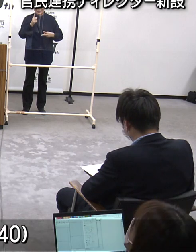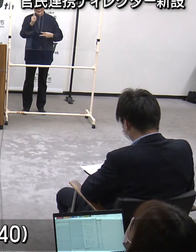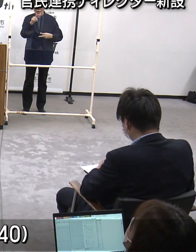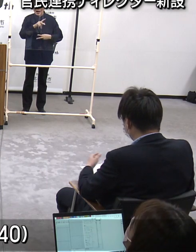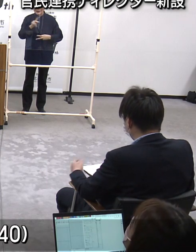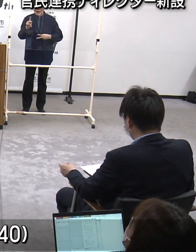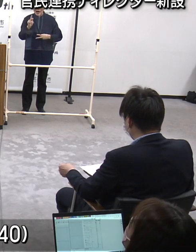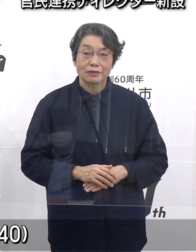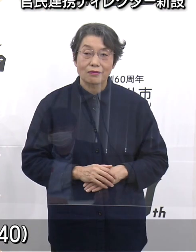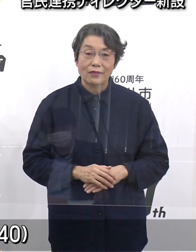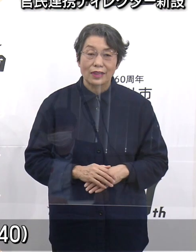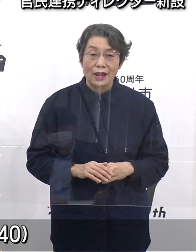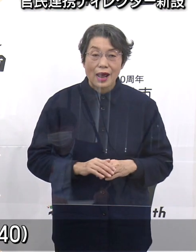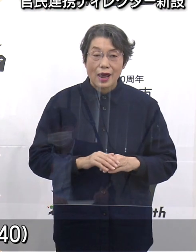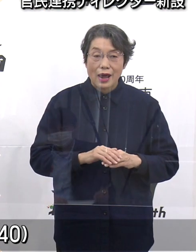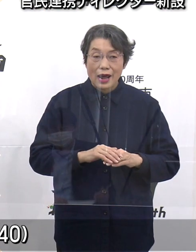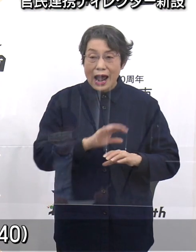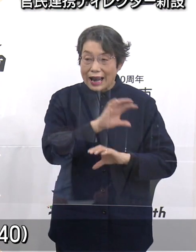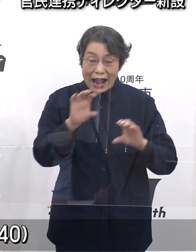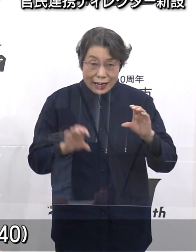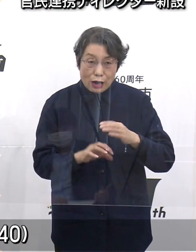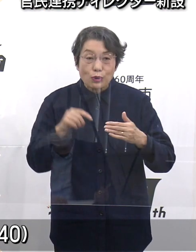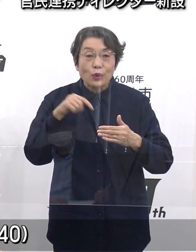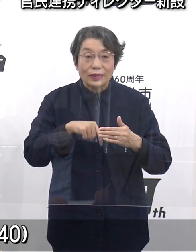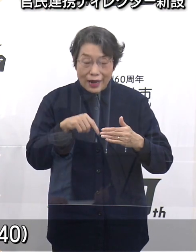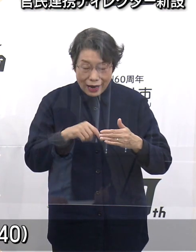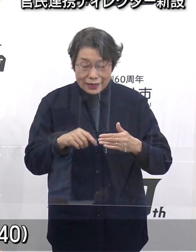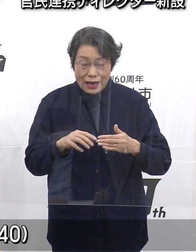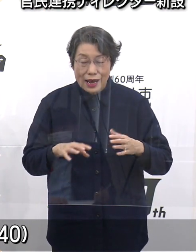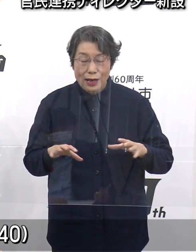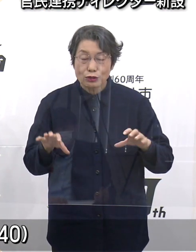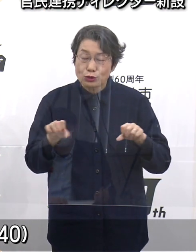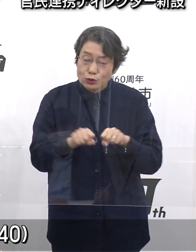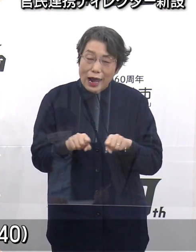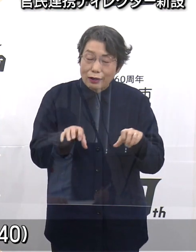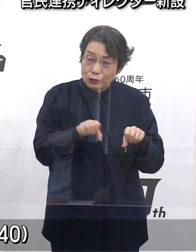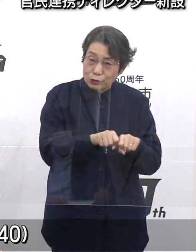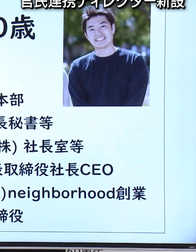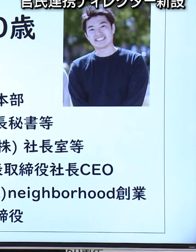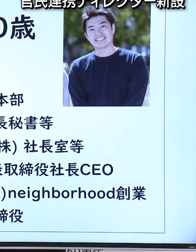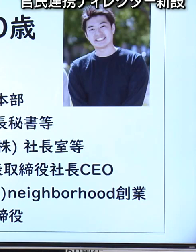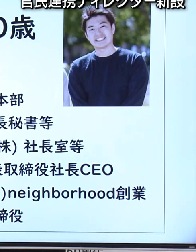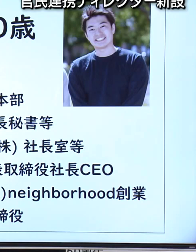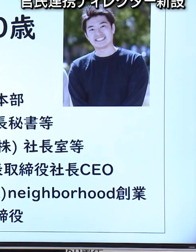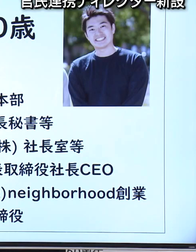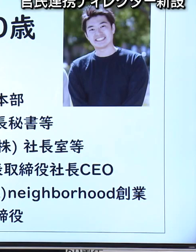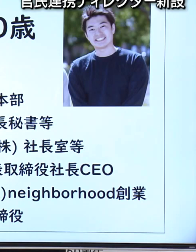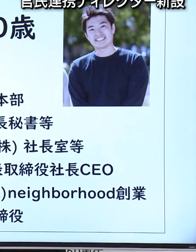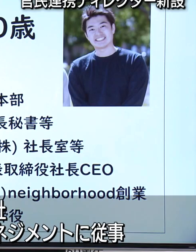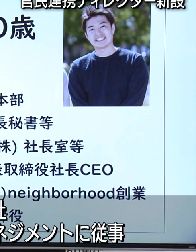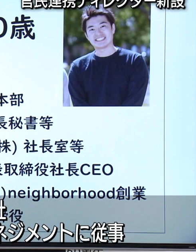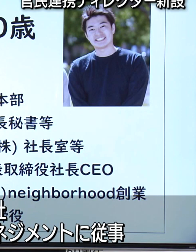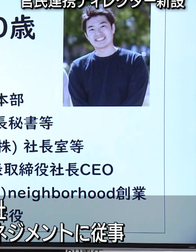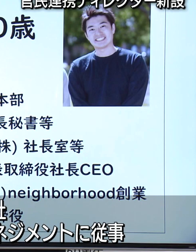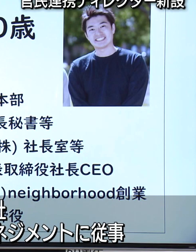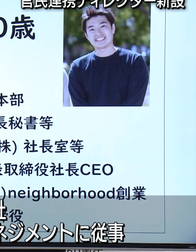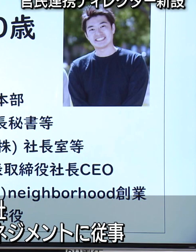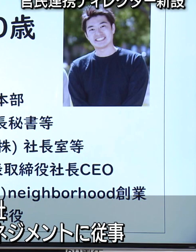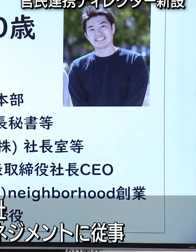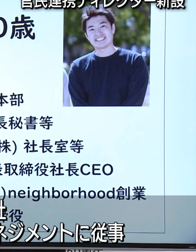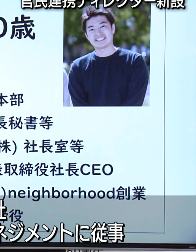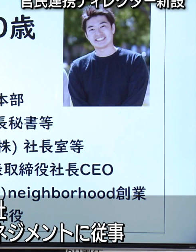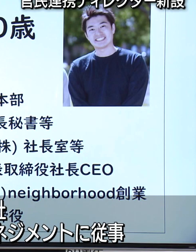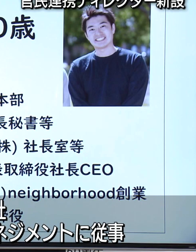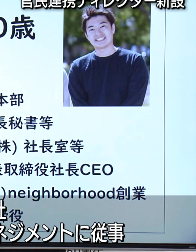北九州市が新たに設ける官民連携ディレクターに就任するのは山本了太郎さんです山本さんは